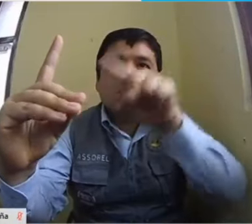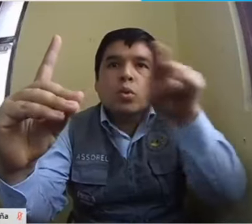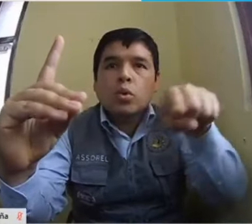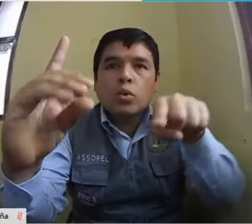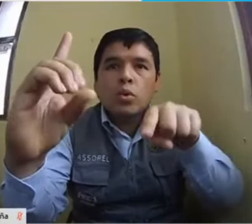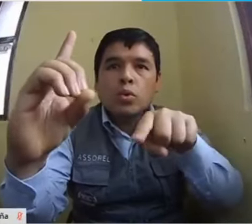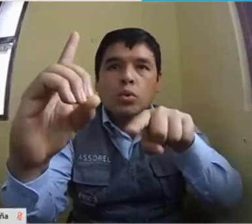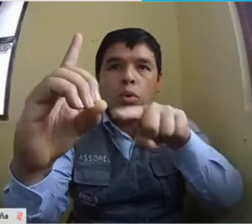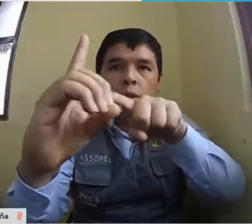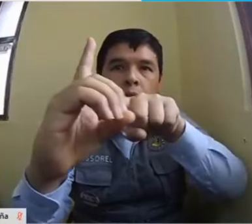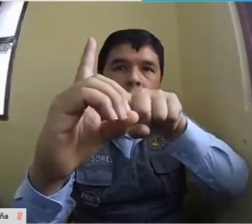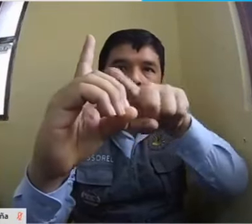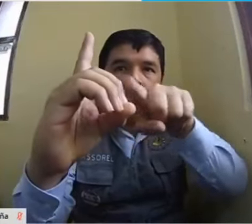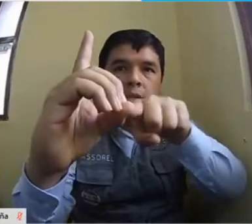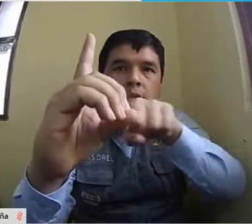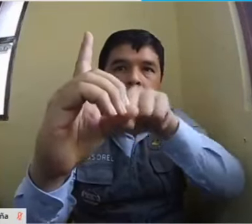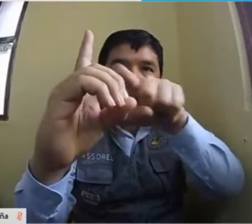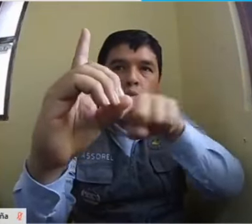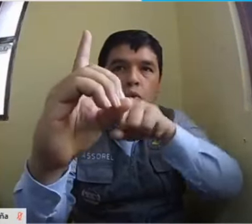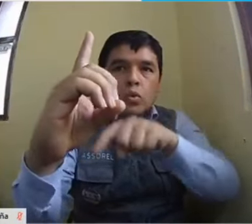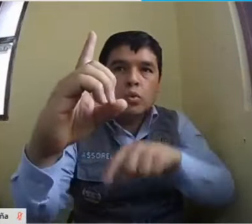en círculo, precisa Ronald.